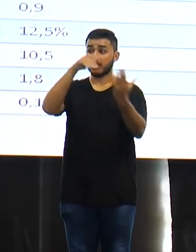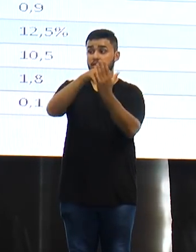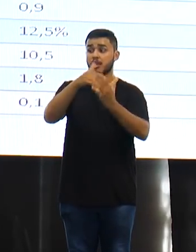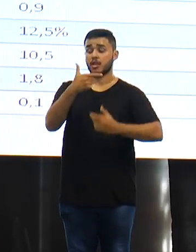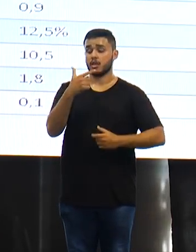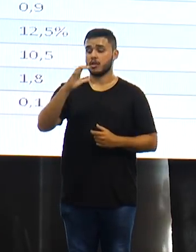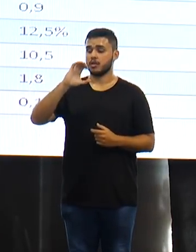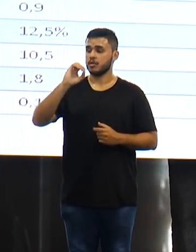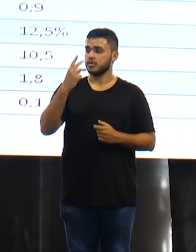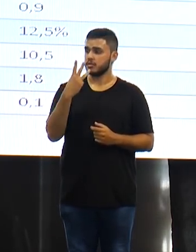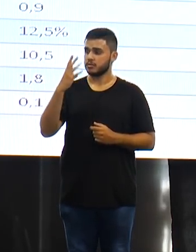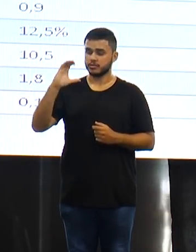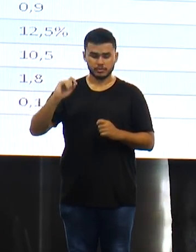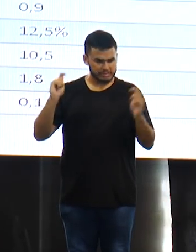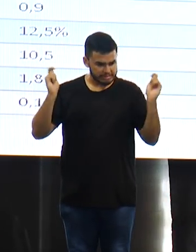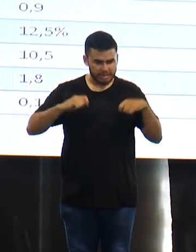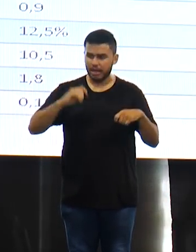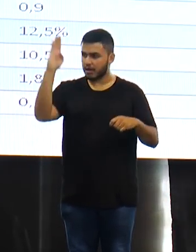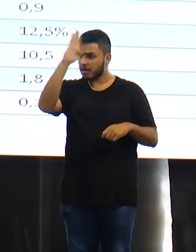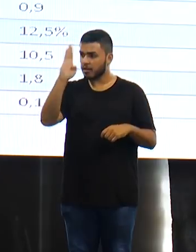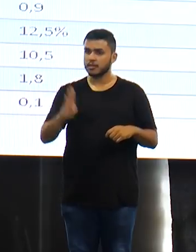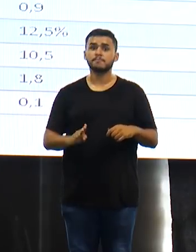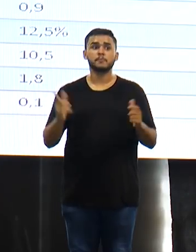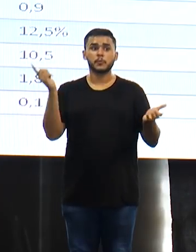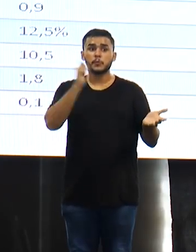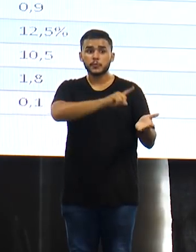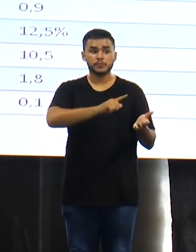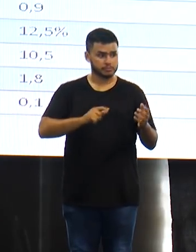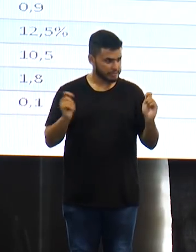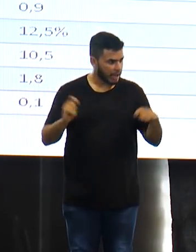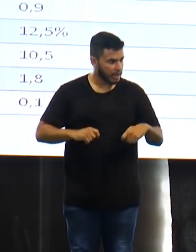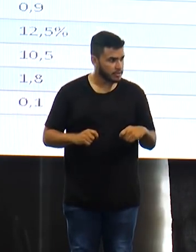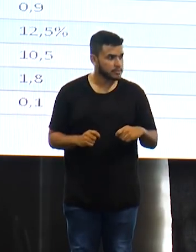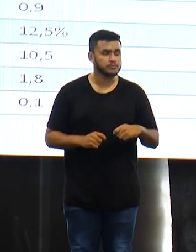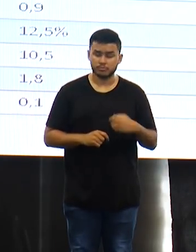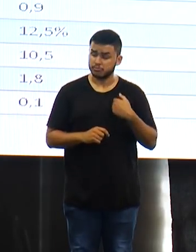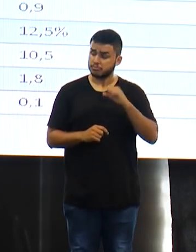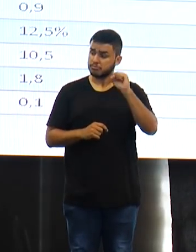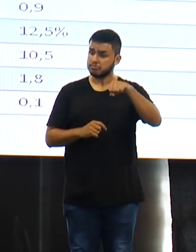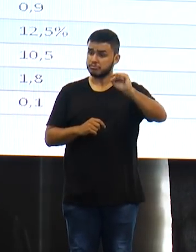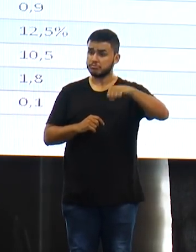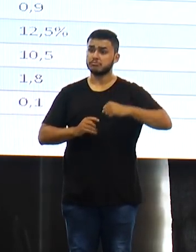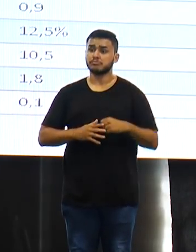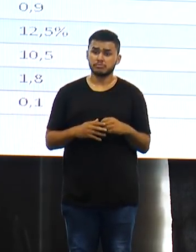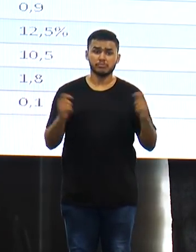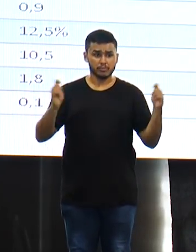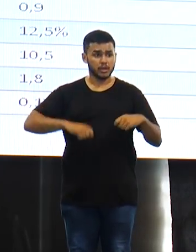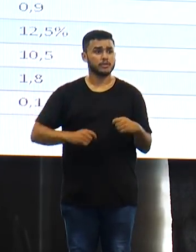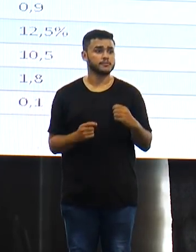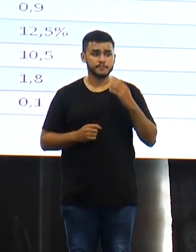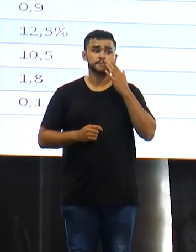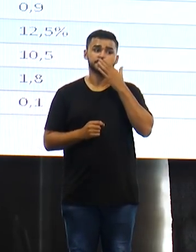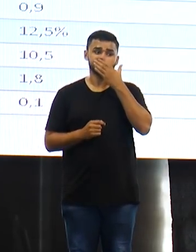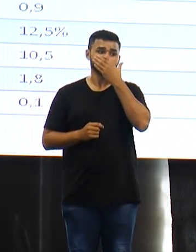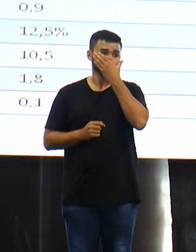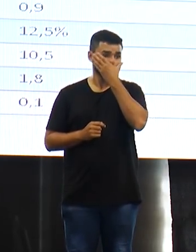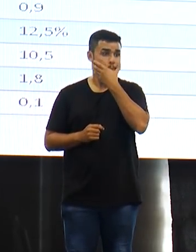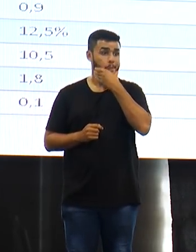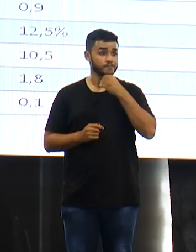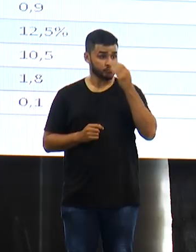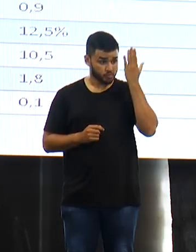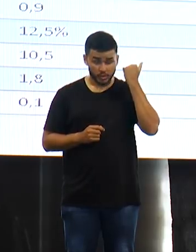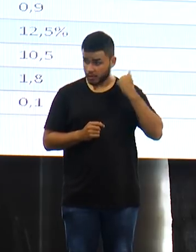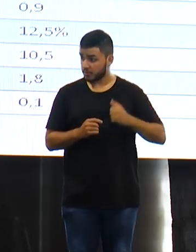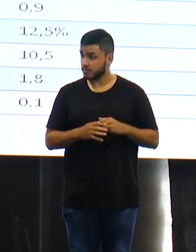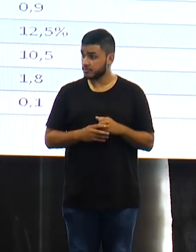me pergunte, é possível um país como o Brasil fazer isso? Sim, é possível. Galera, esse